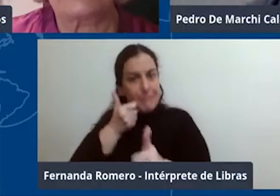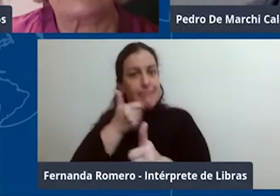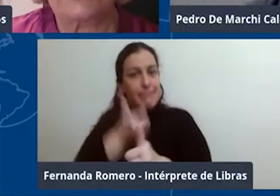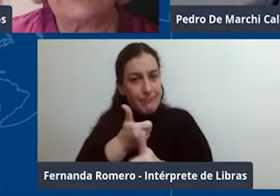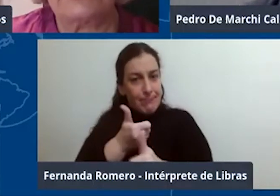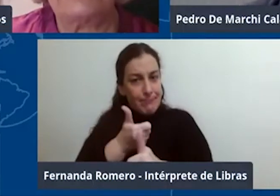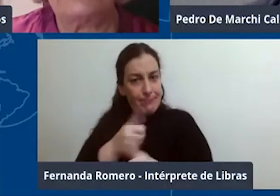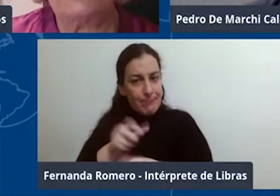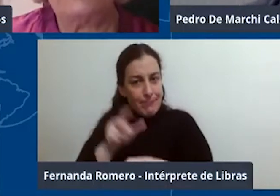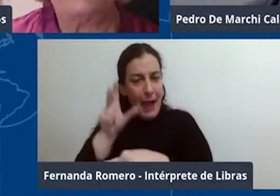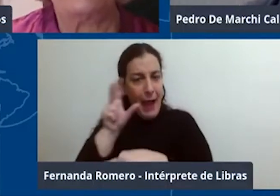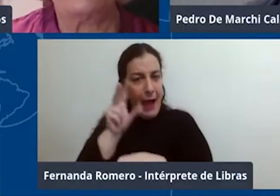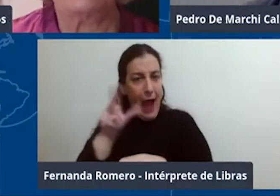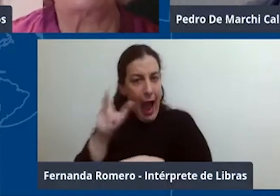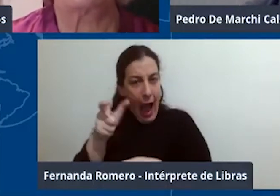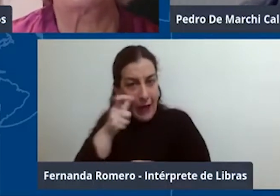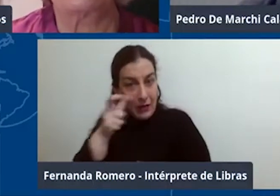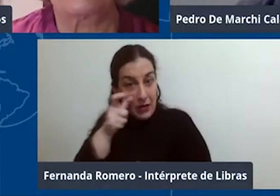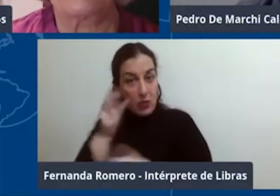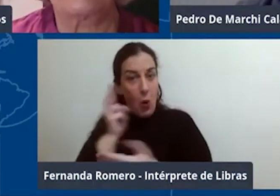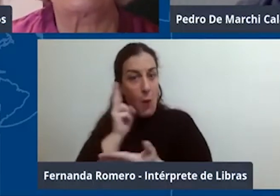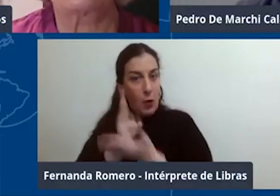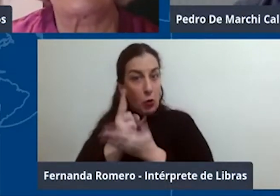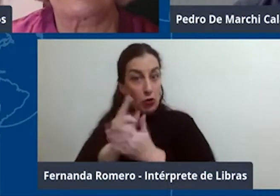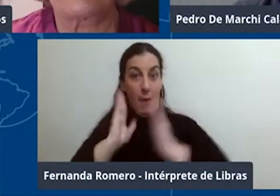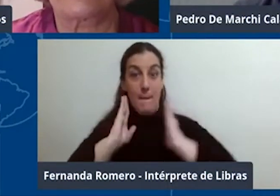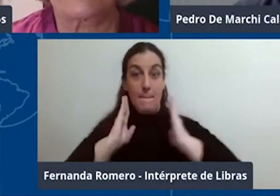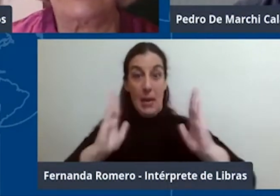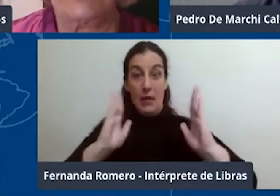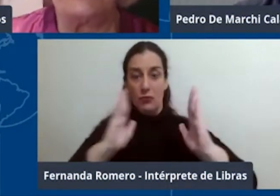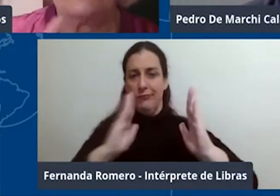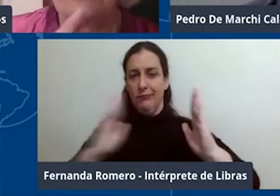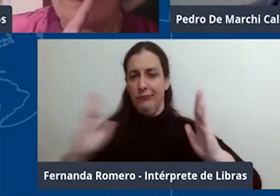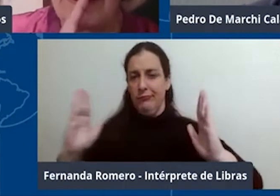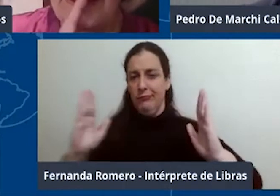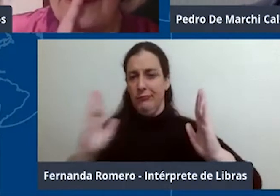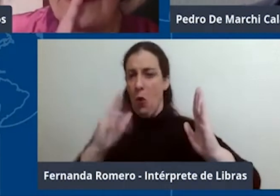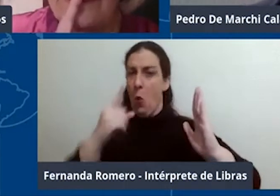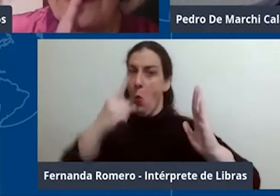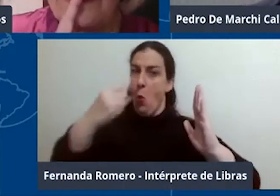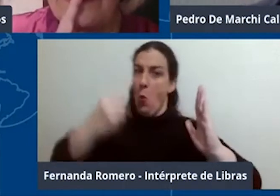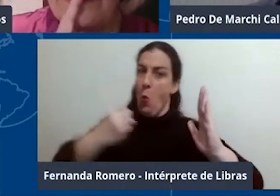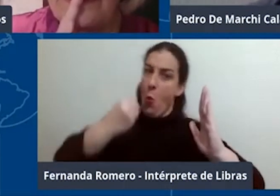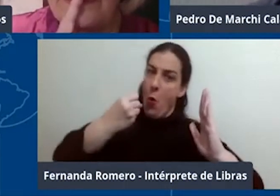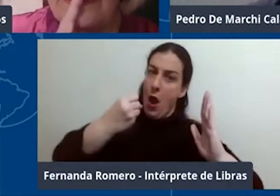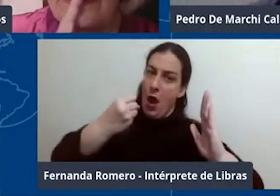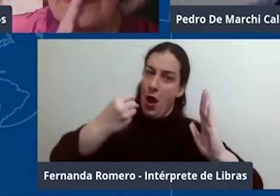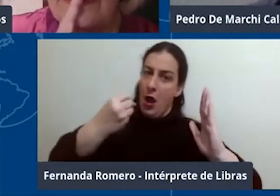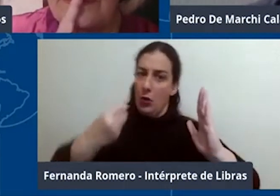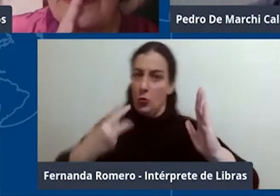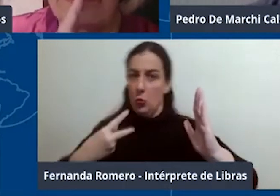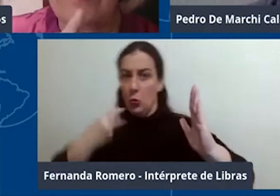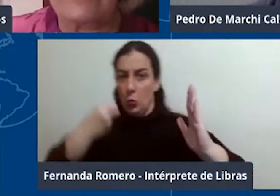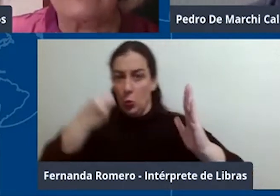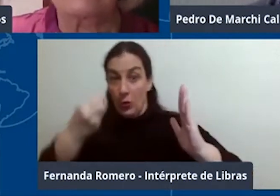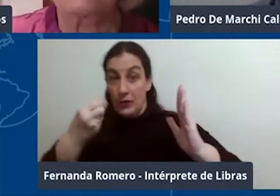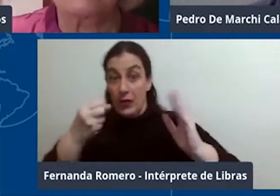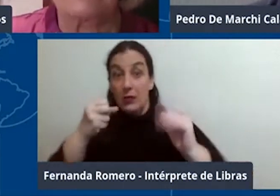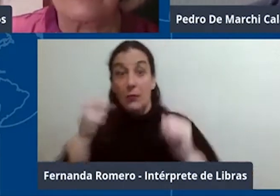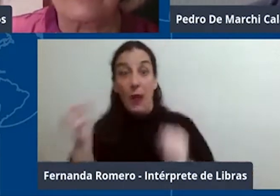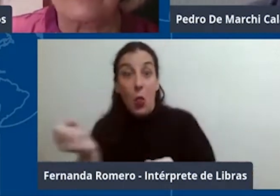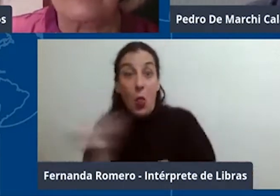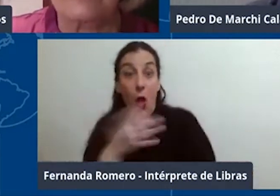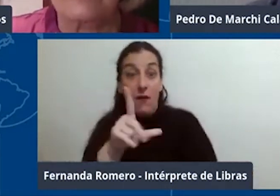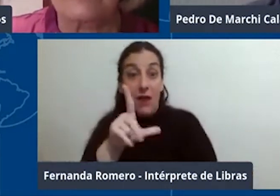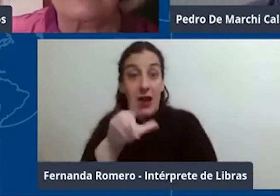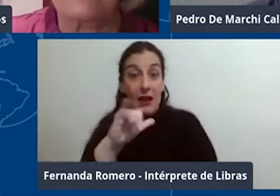que se possa manter, se prorrogar o prazo, e pelo menos uma extensão de 1 a 2 anos, para que possa tramitar uma licitação e, quem sabe, uma